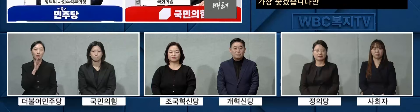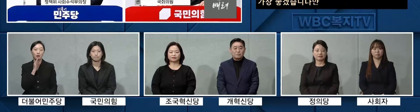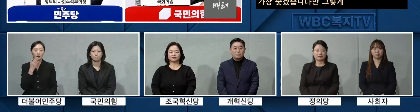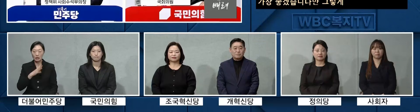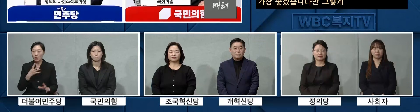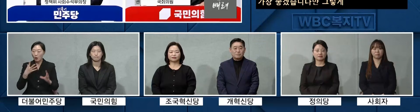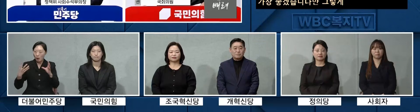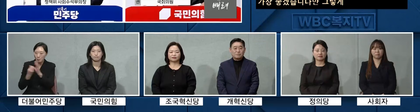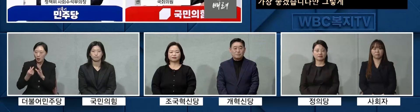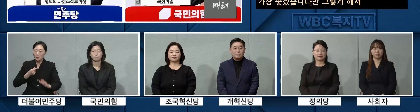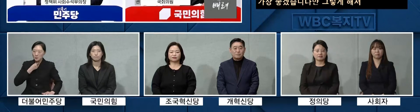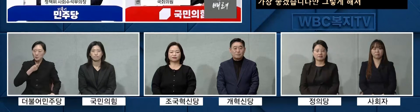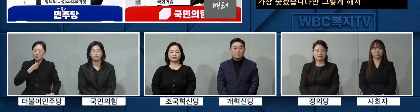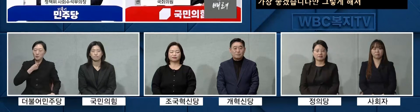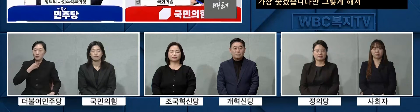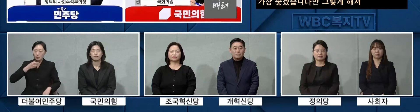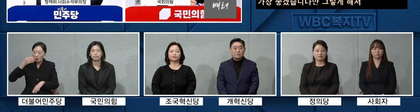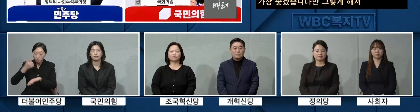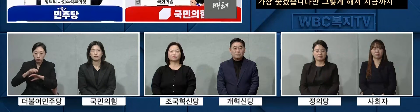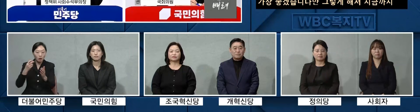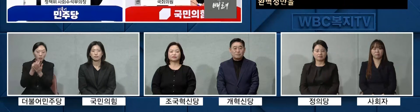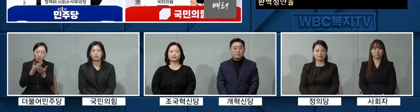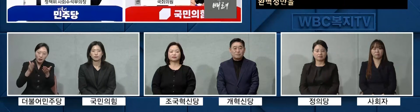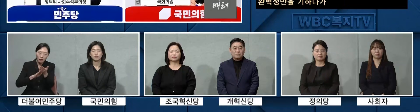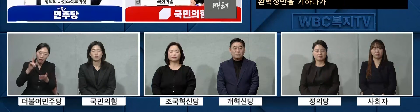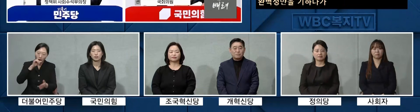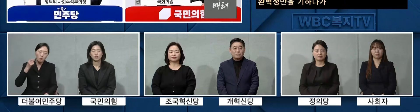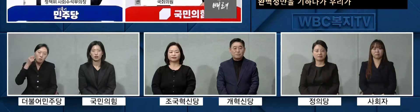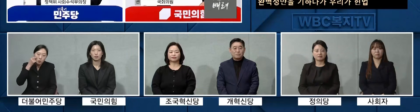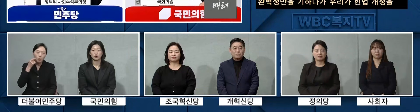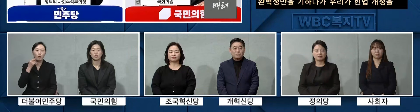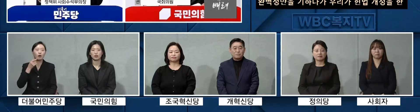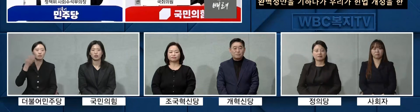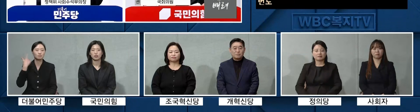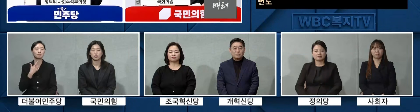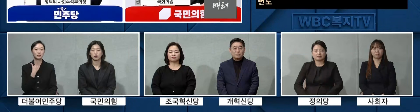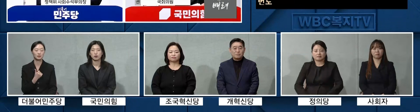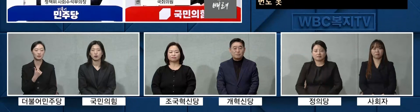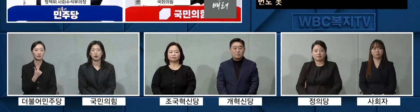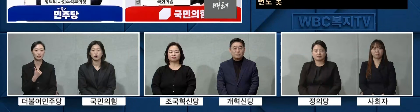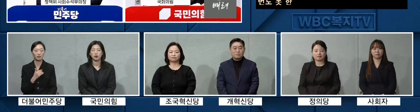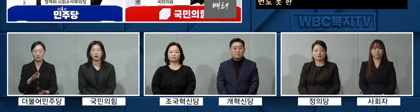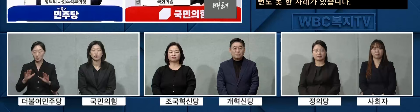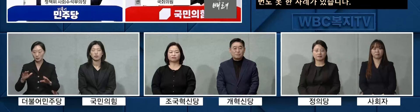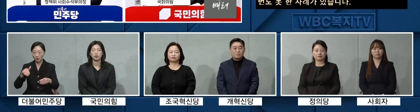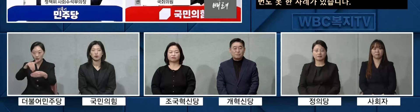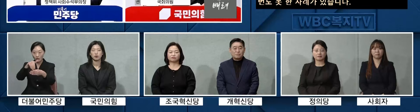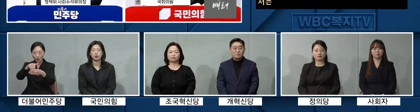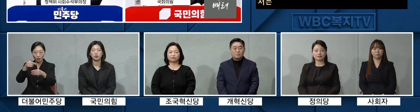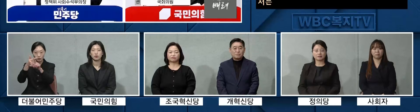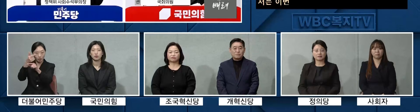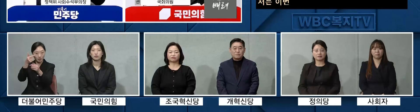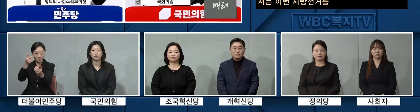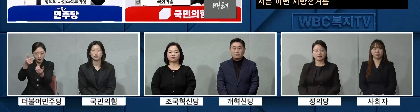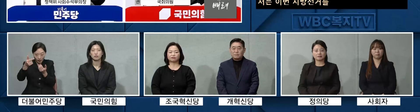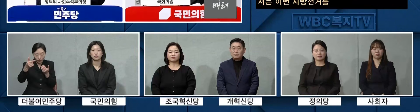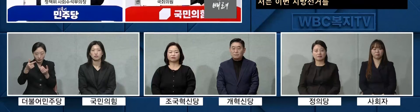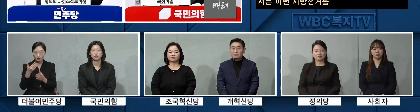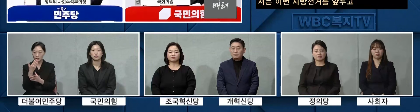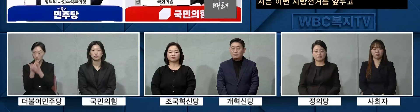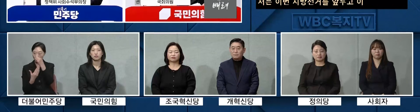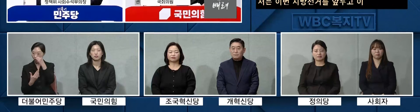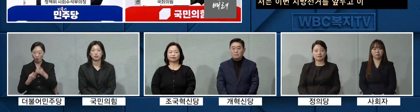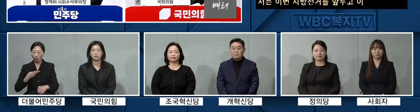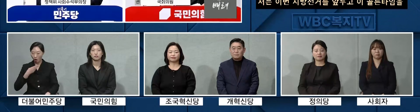완벽성만을 기하다가 우리가 헌법 개정을 한 번도 못한 사례가 있습니다. 저는 이번 지방선거를 앞두고 이 골든타임을 놓치면 또